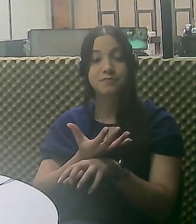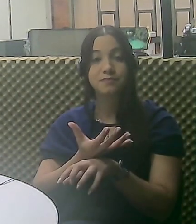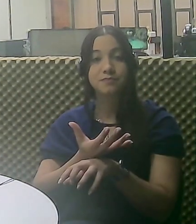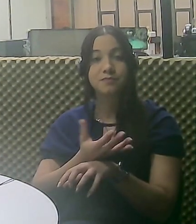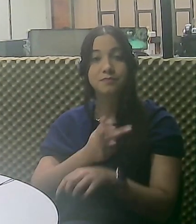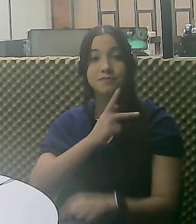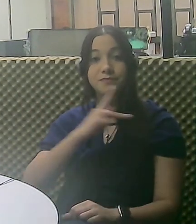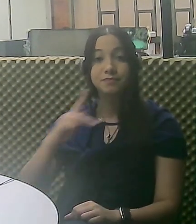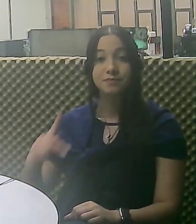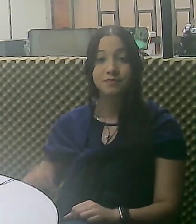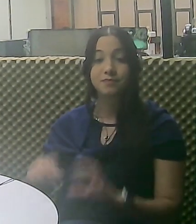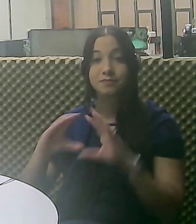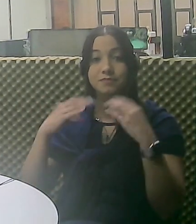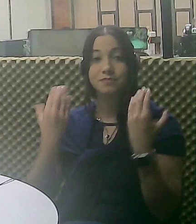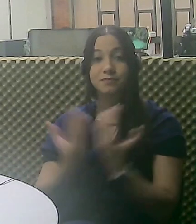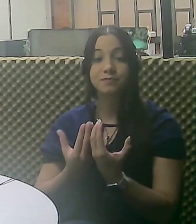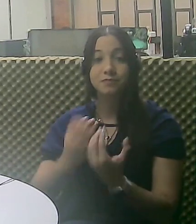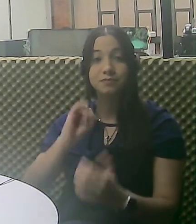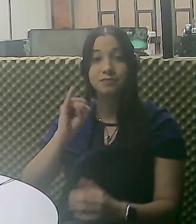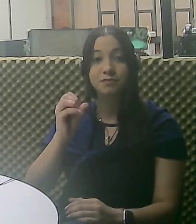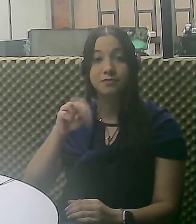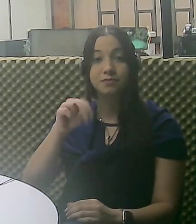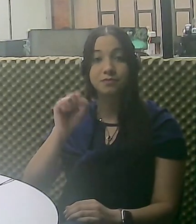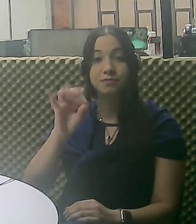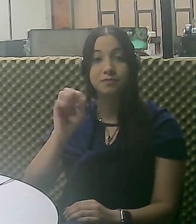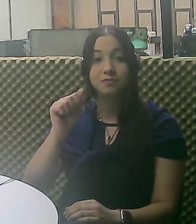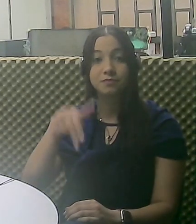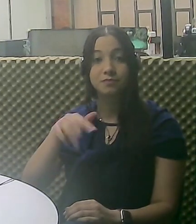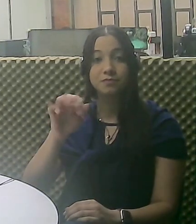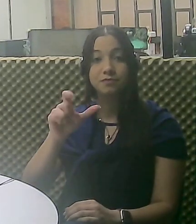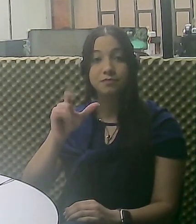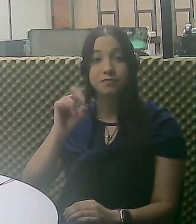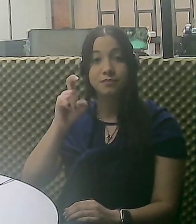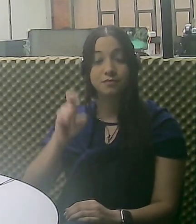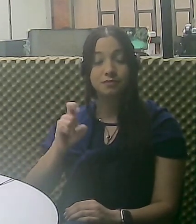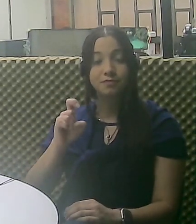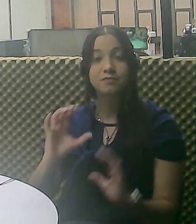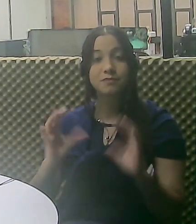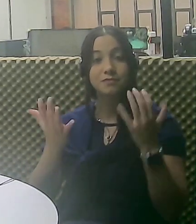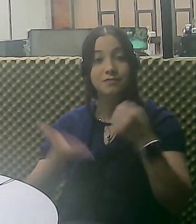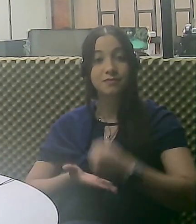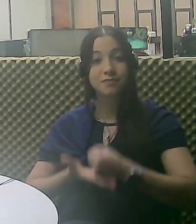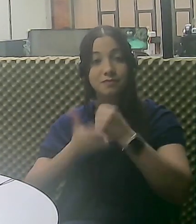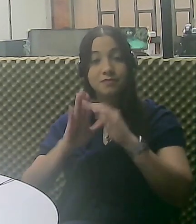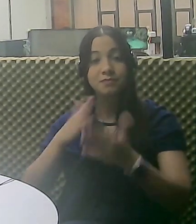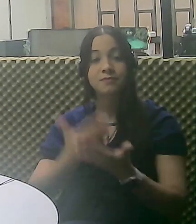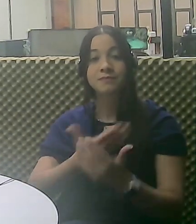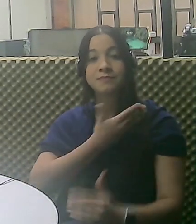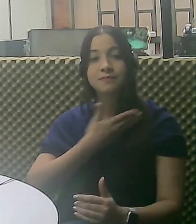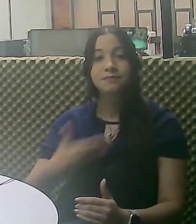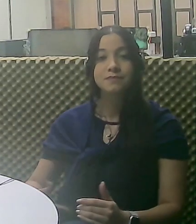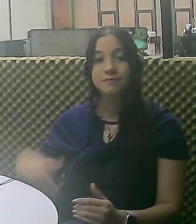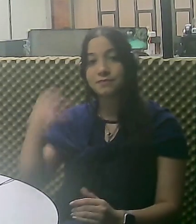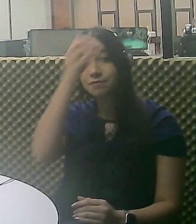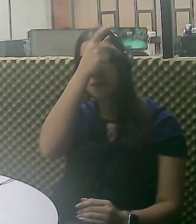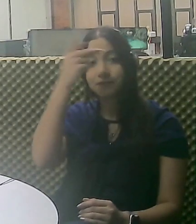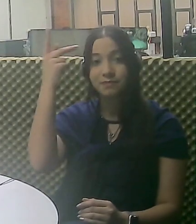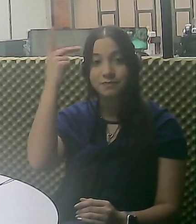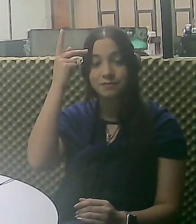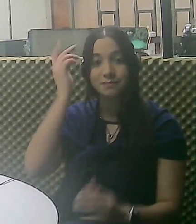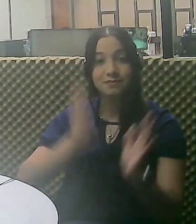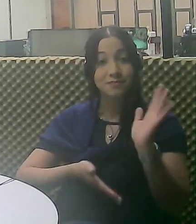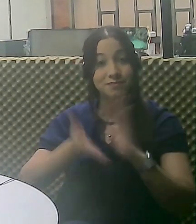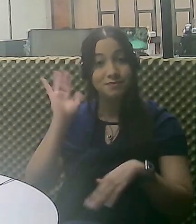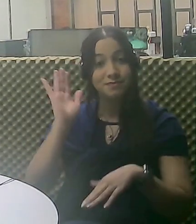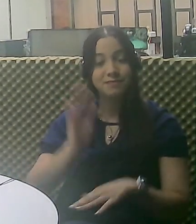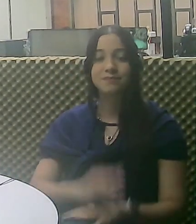pelo presidente da comissão, Jonathan Cândido Félix. O evento também tem apoio da Escola de Governo da Prefeitura.